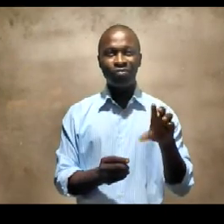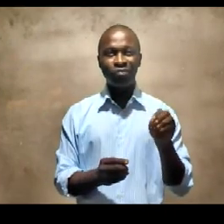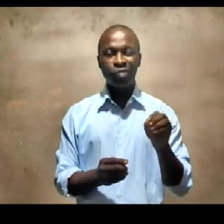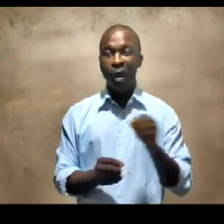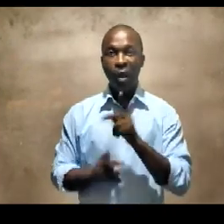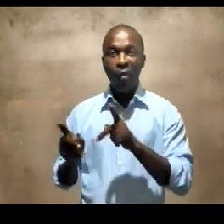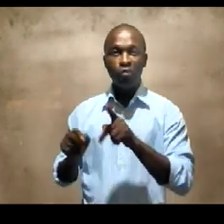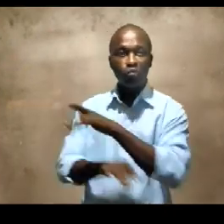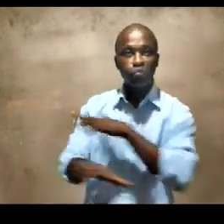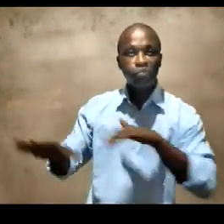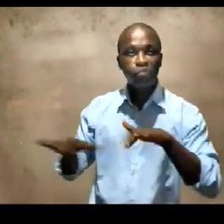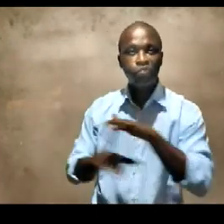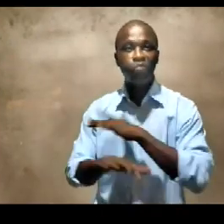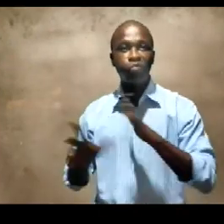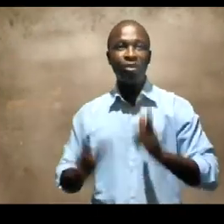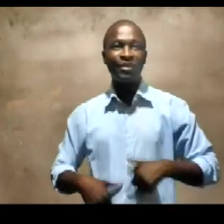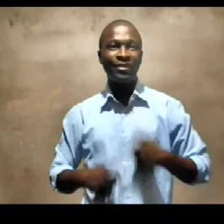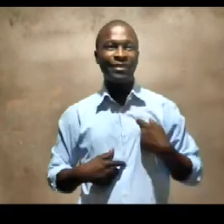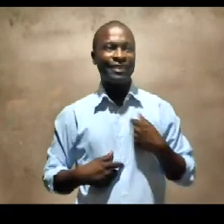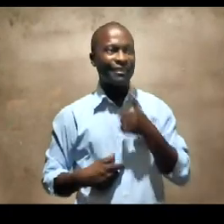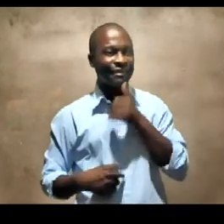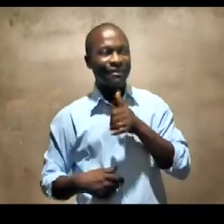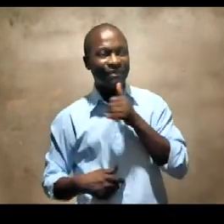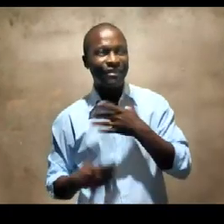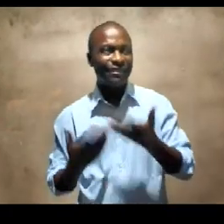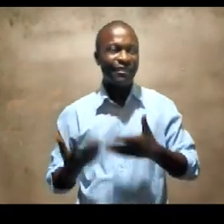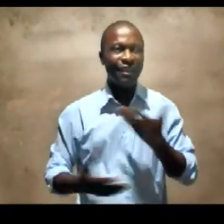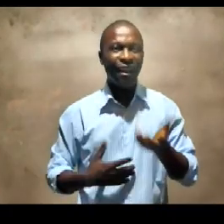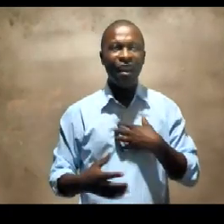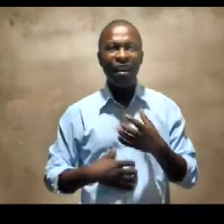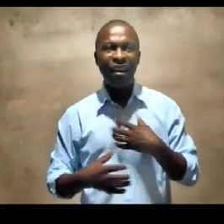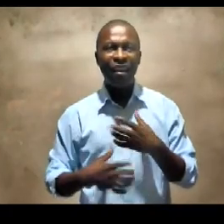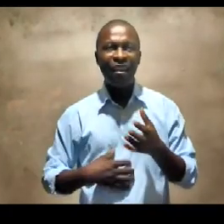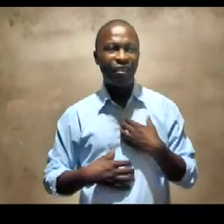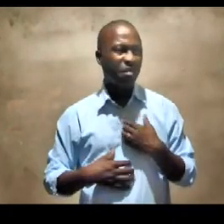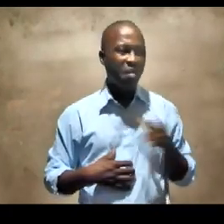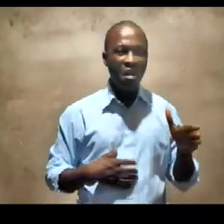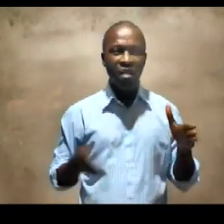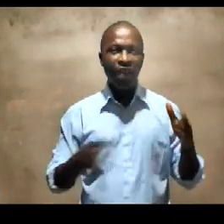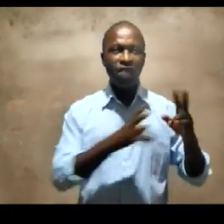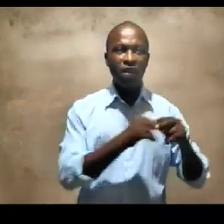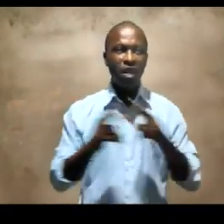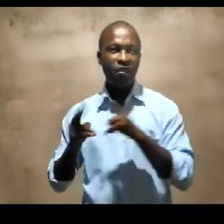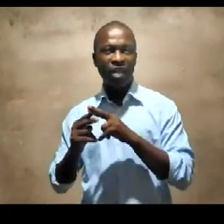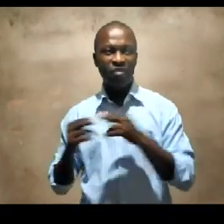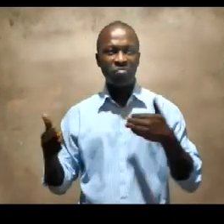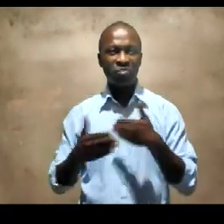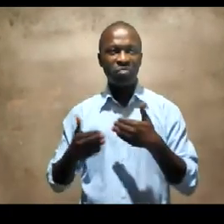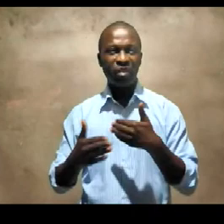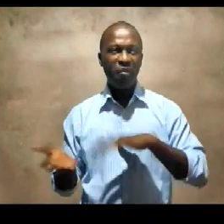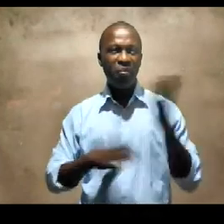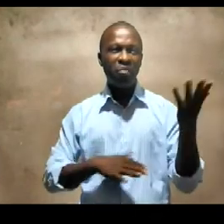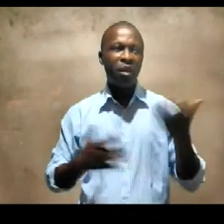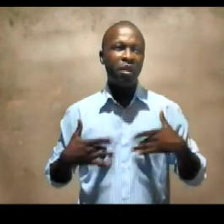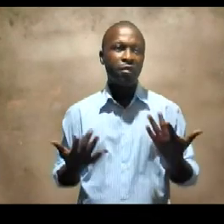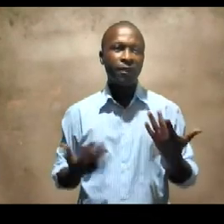des biens impactés non-paiement plombent le projet qui relie pourtant la route Villa de Dudja et Lobo. D'autres précisions